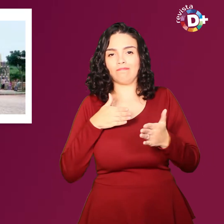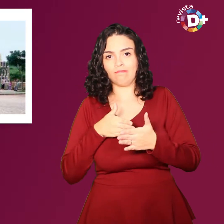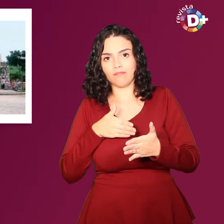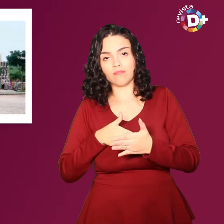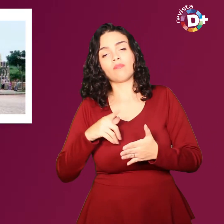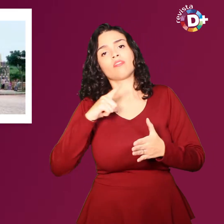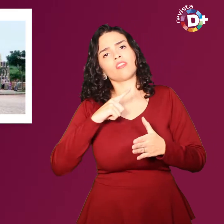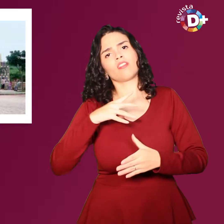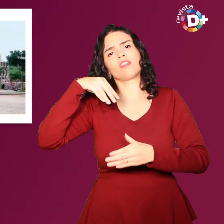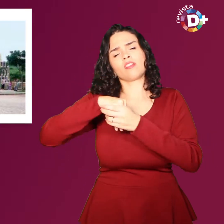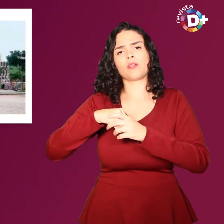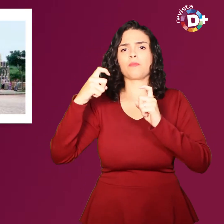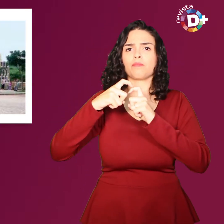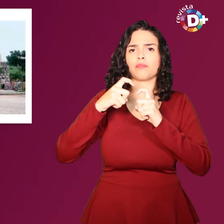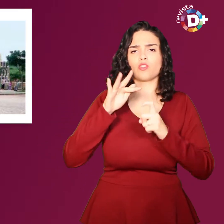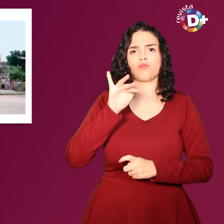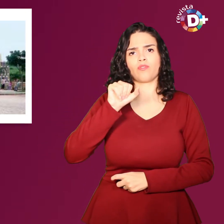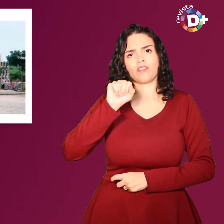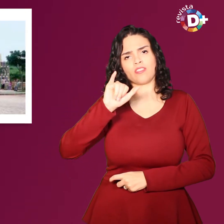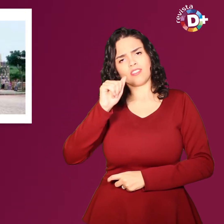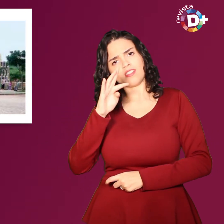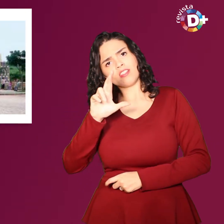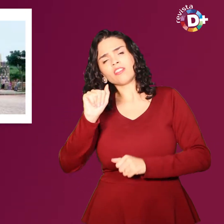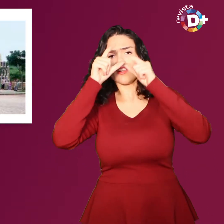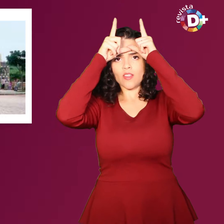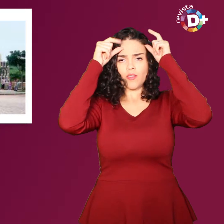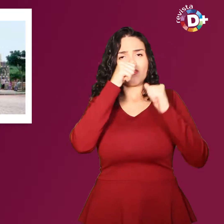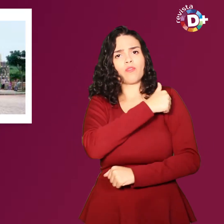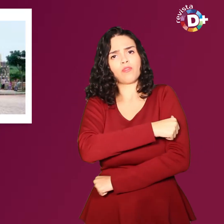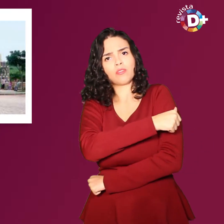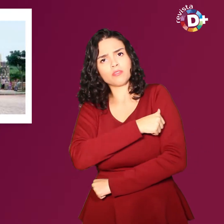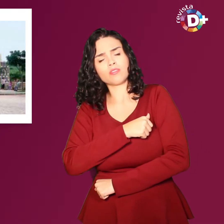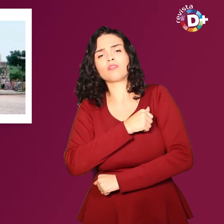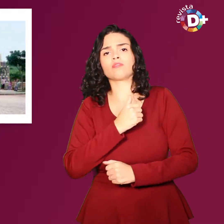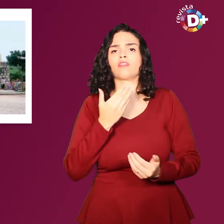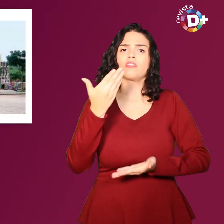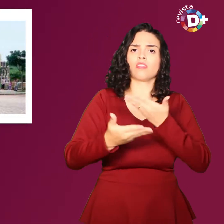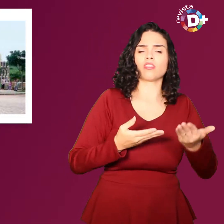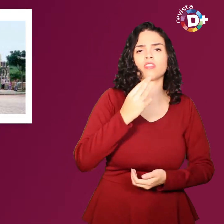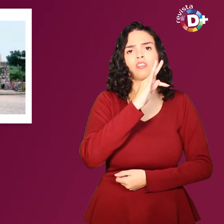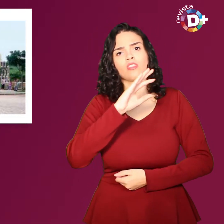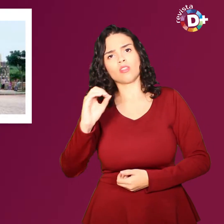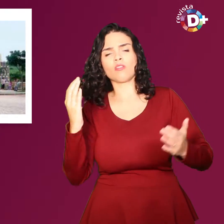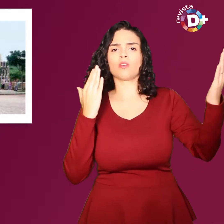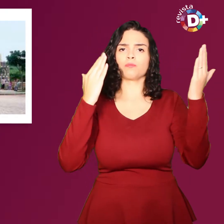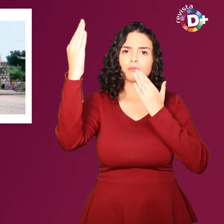multidisciplinar, composta por médicos fisiatras, enfermeiros, fisioterapeutas, psicólogos,